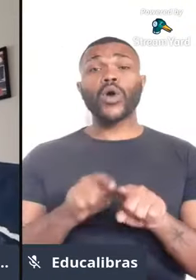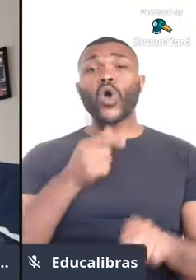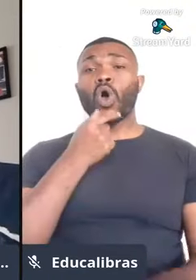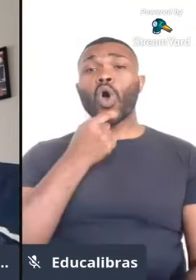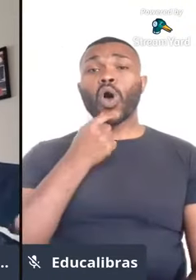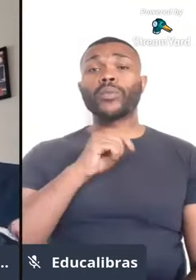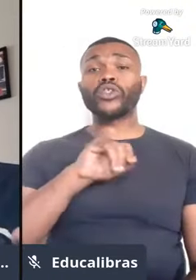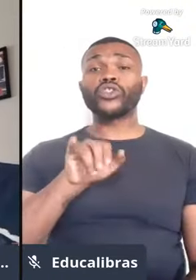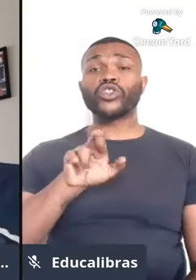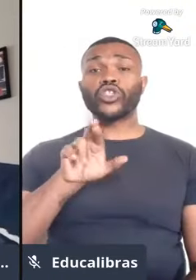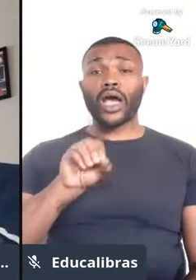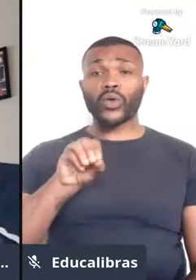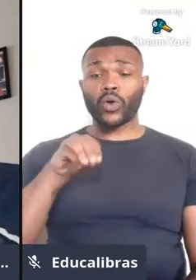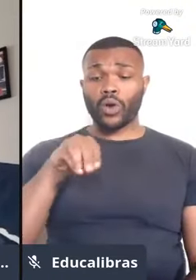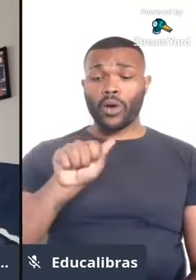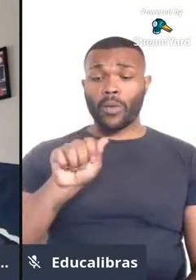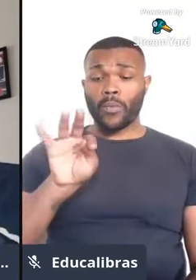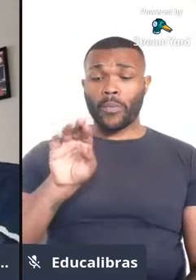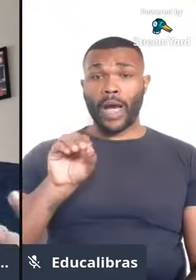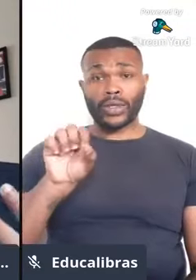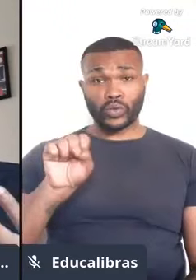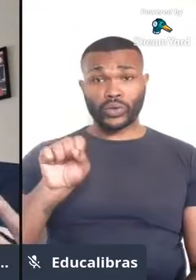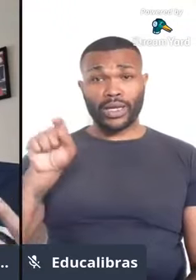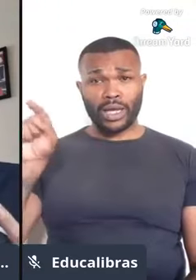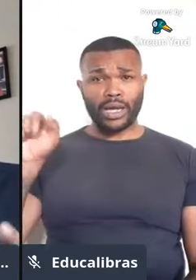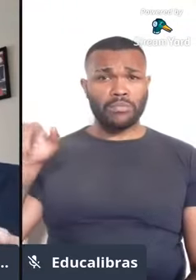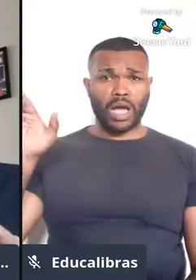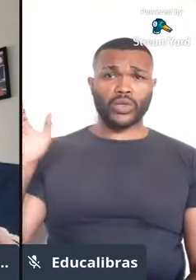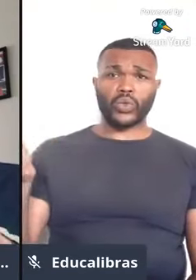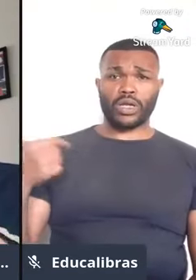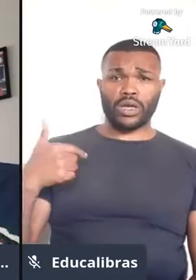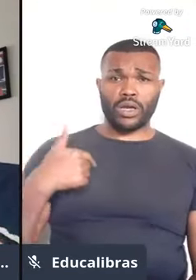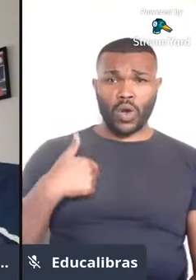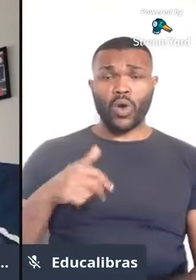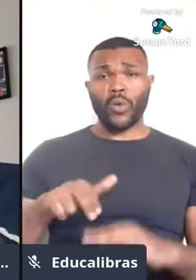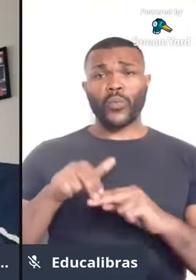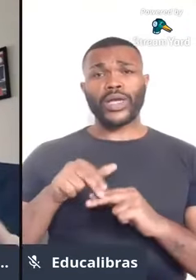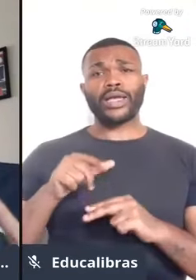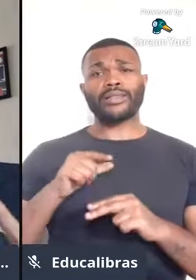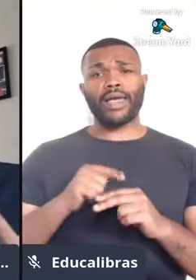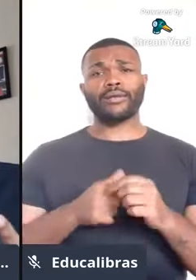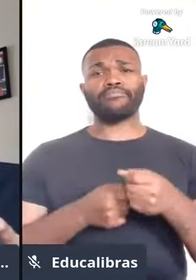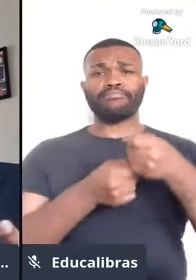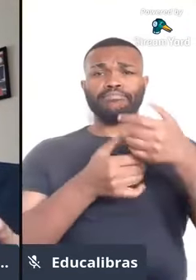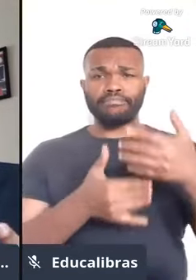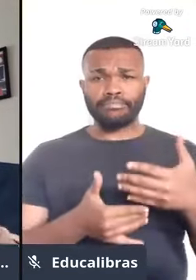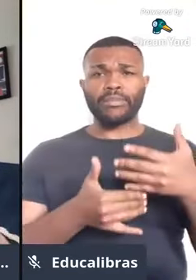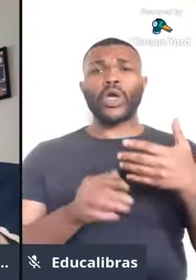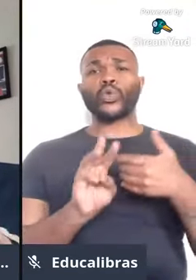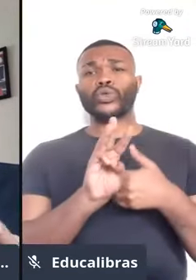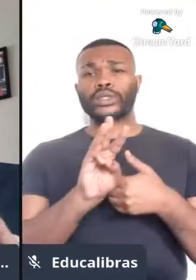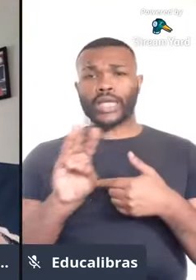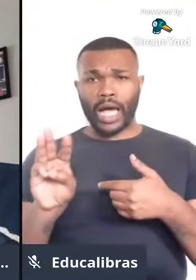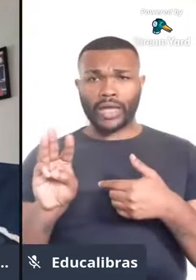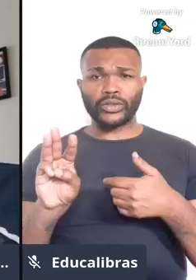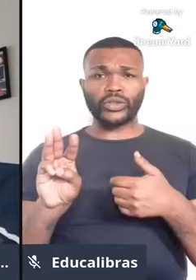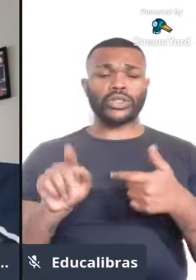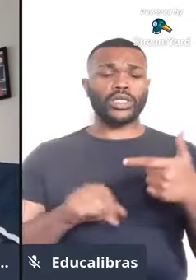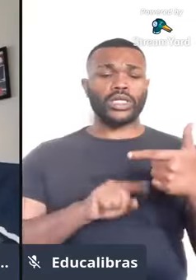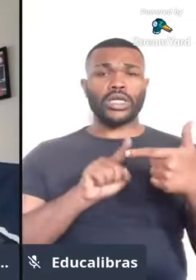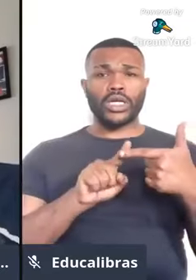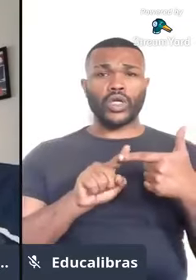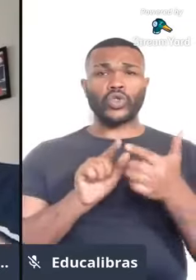porque ele tem coluna impressa, ele tem coluna no site da Folha, lá do UOL, e ele também